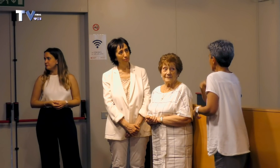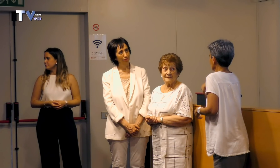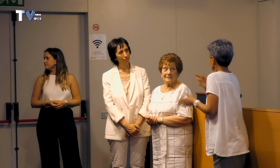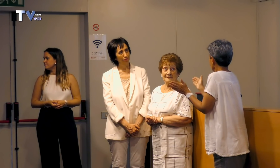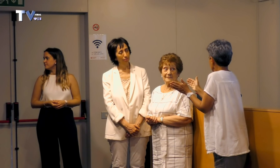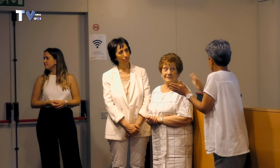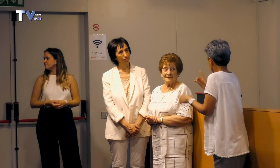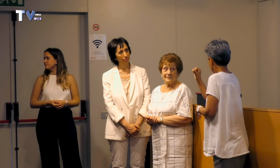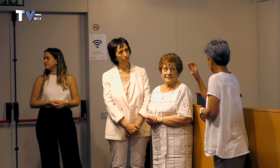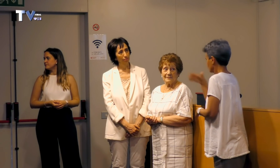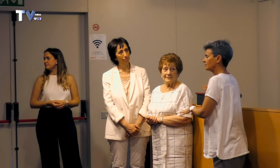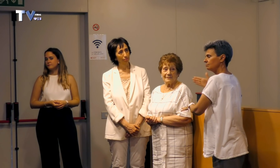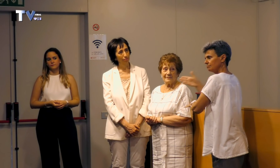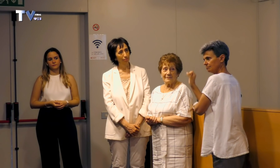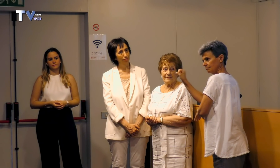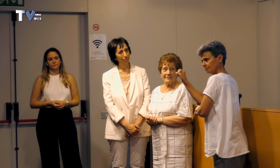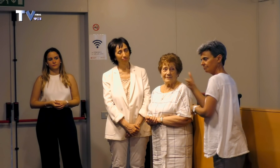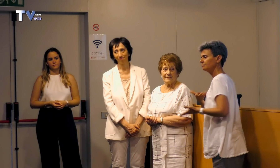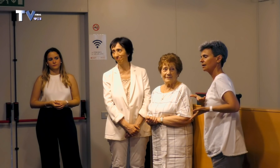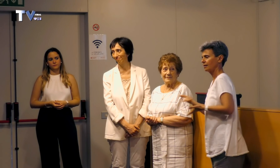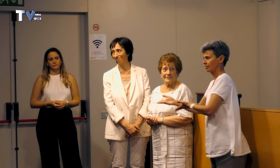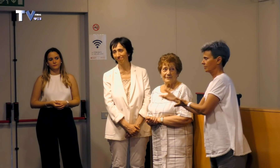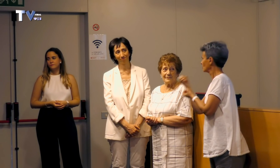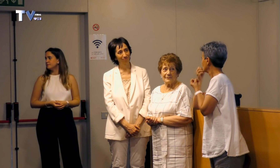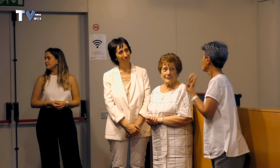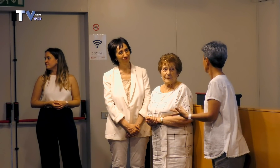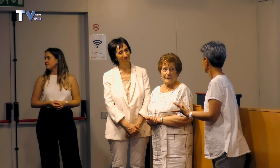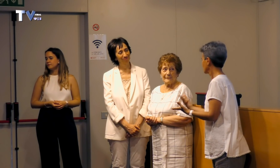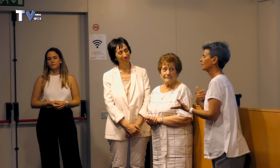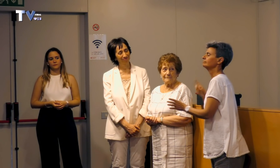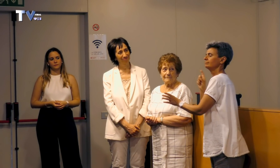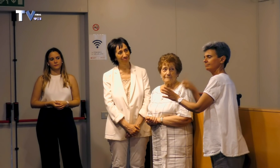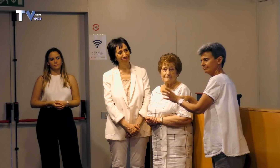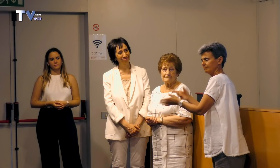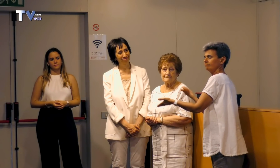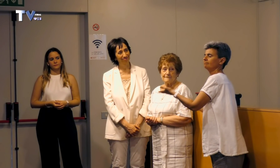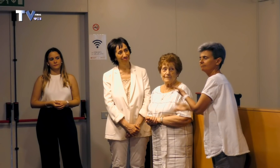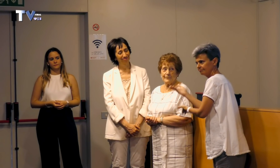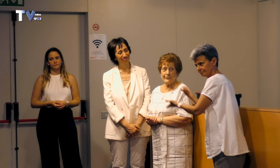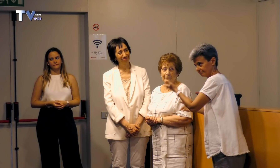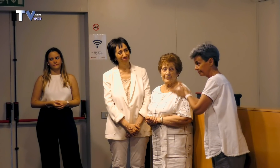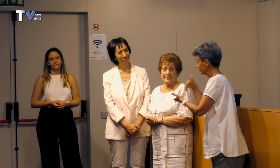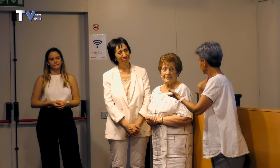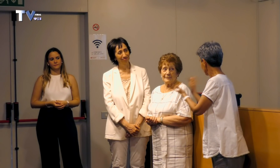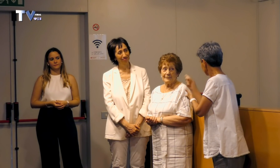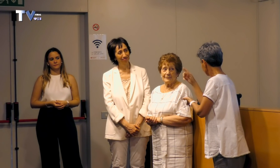formada en tota aquesta formació. Hi havia una petita comissió de llengua de signes catalana i em va atendre molt bé. I vam poder